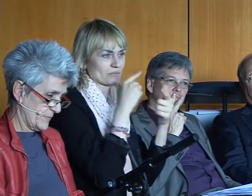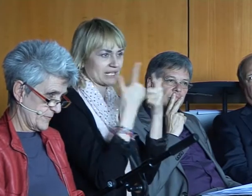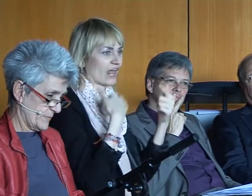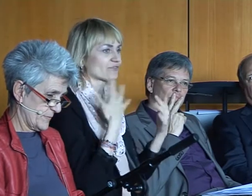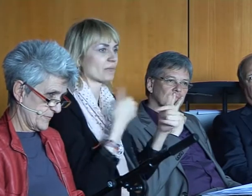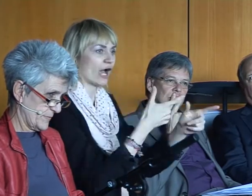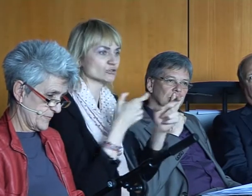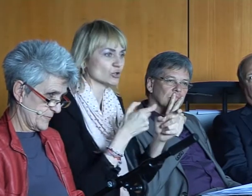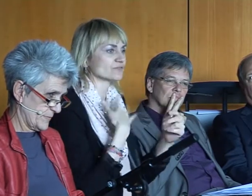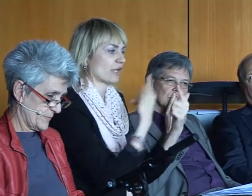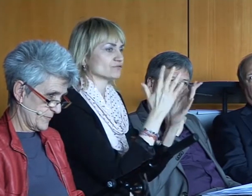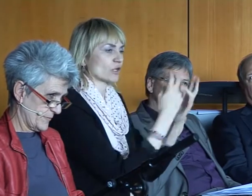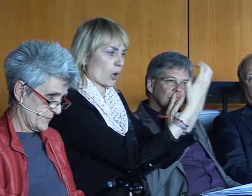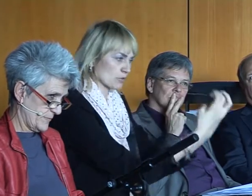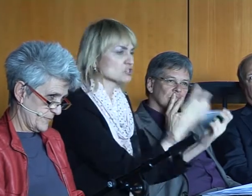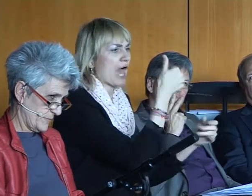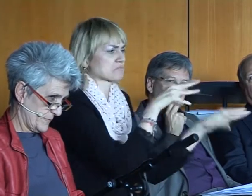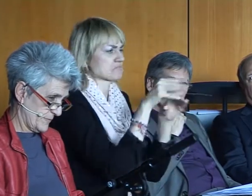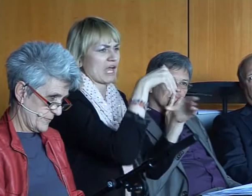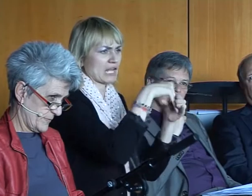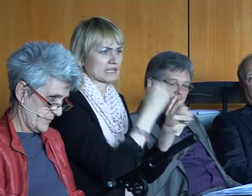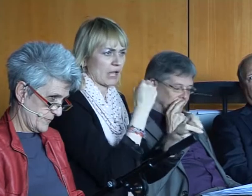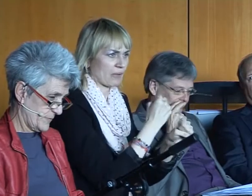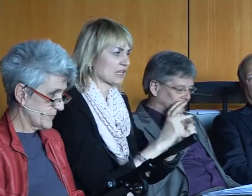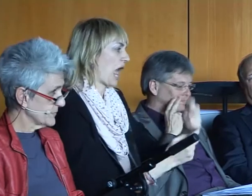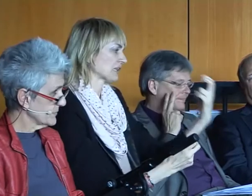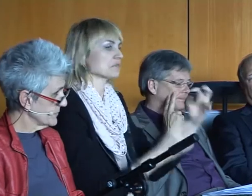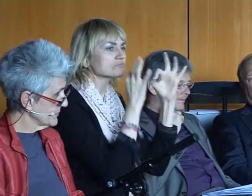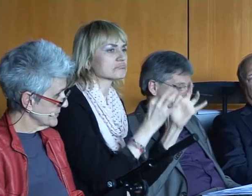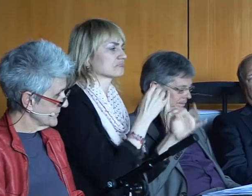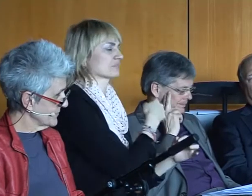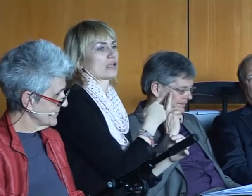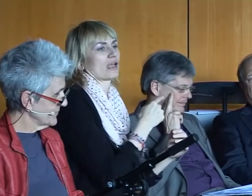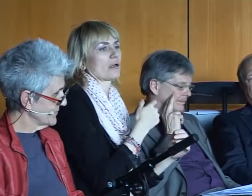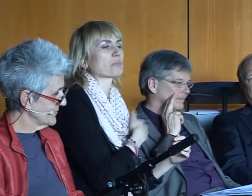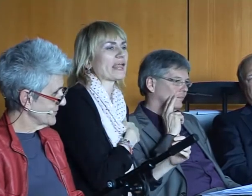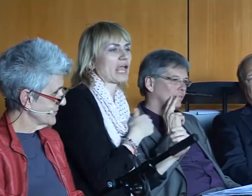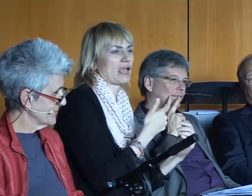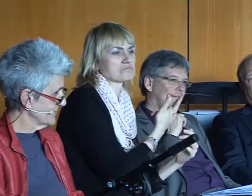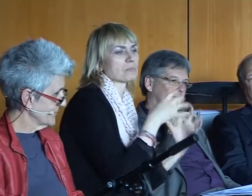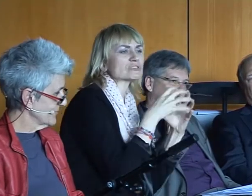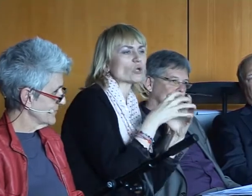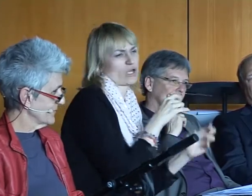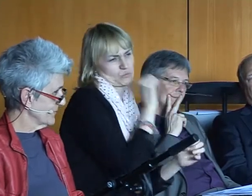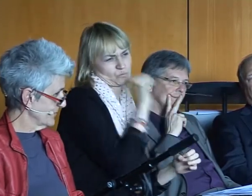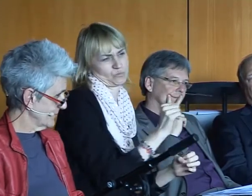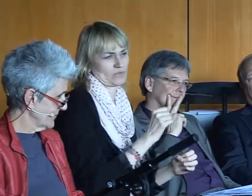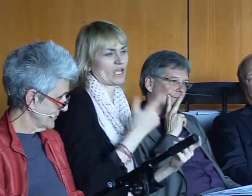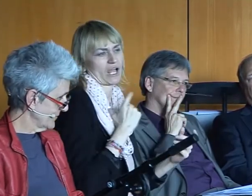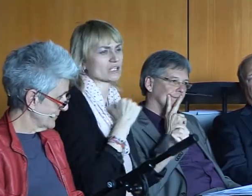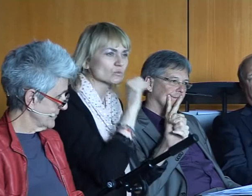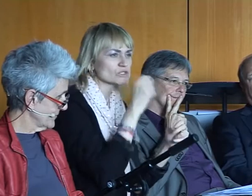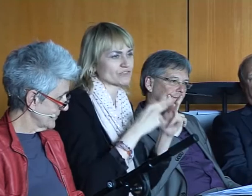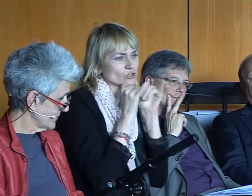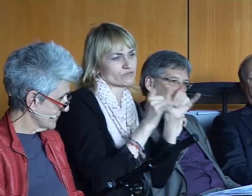mehr. Oft ist die Rolle von Dolmetscherinnen nicht klar. Im Ausschuss sitzen immer zwei, die sich abwechseln. Und